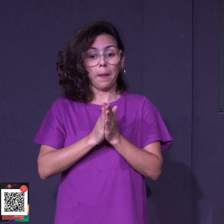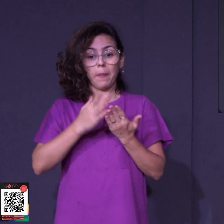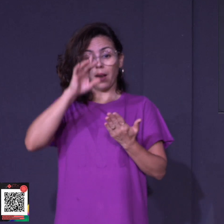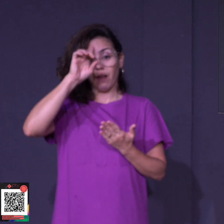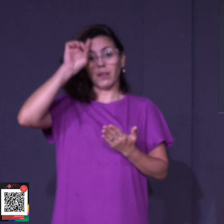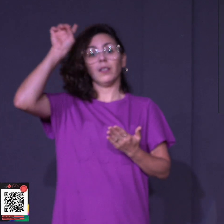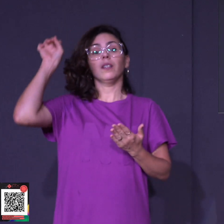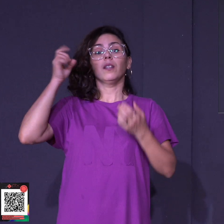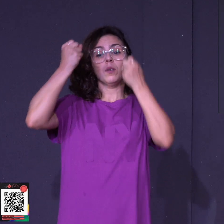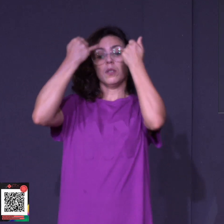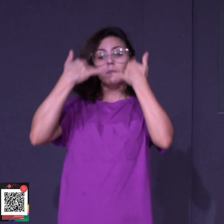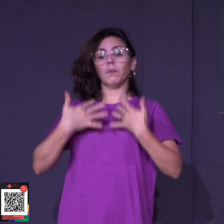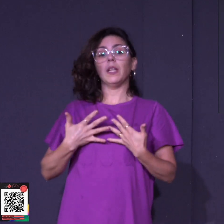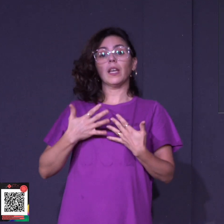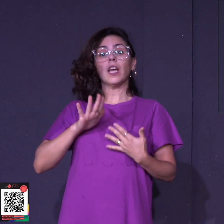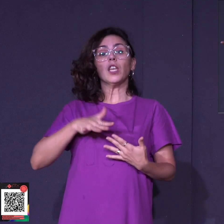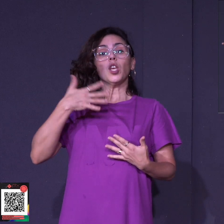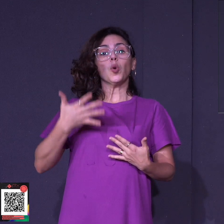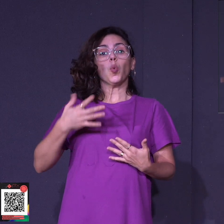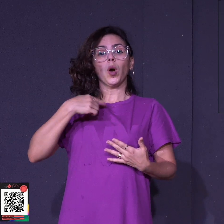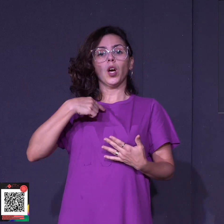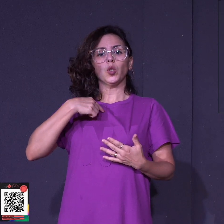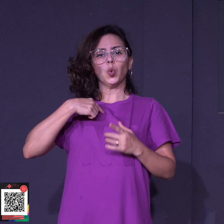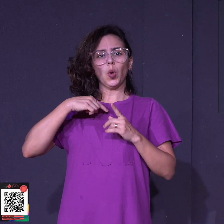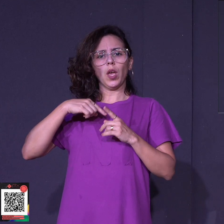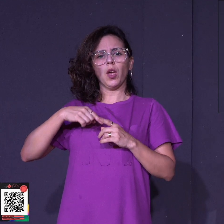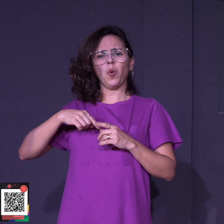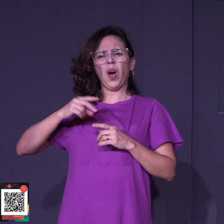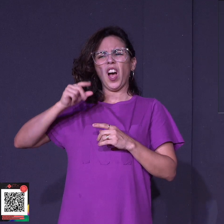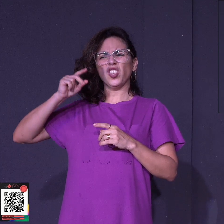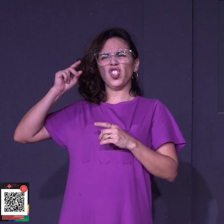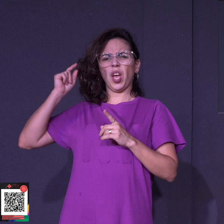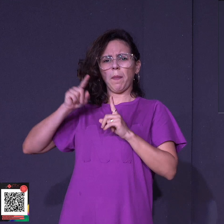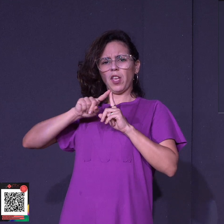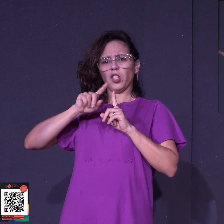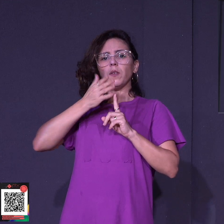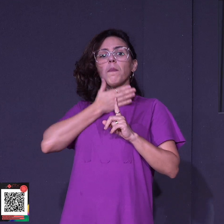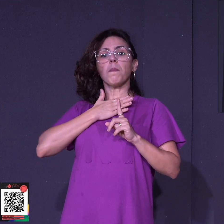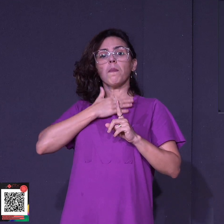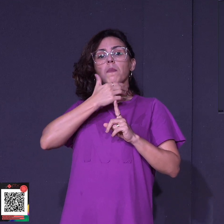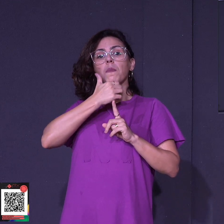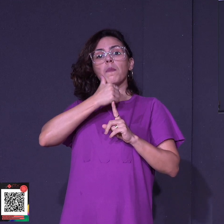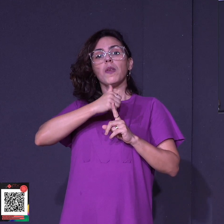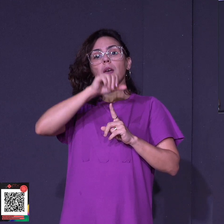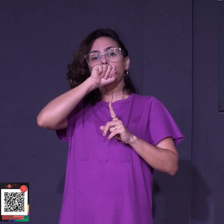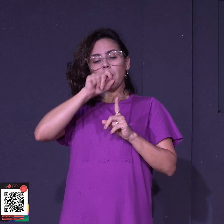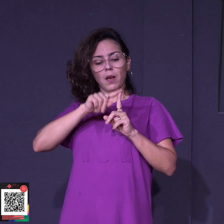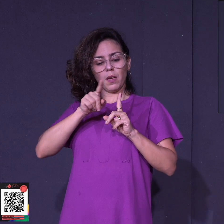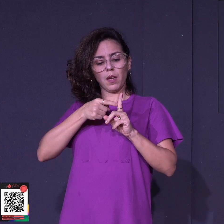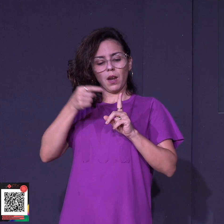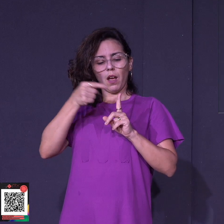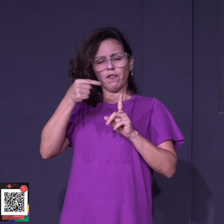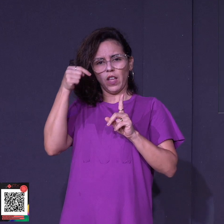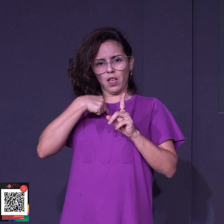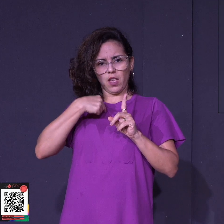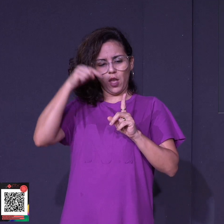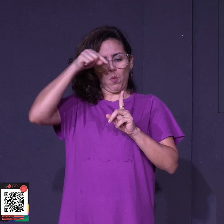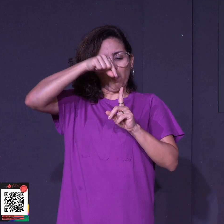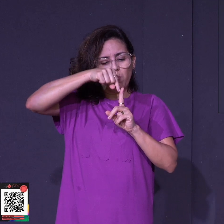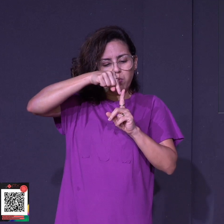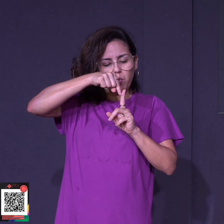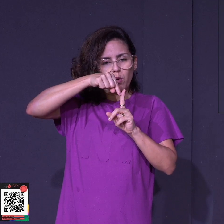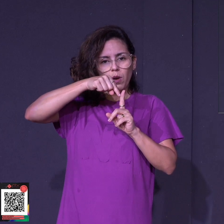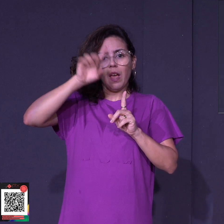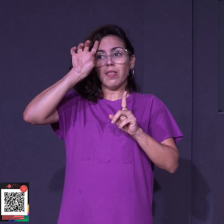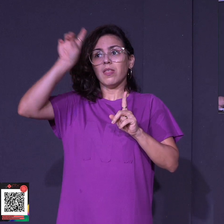ela. Quando nenhum dia da minha vida estava escrito, Deus já tinha preparado todos eles. E o